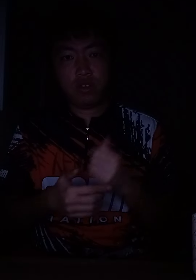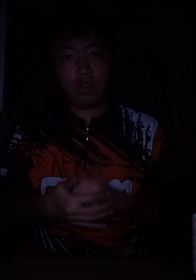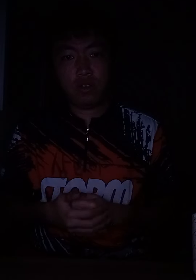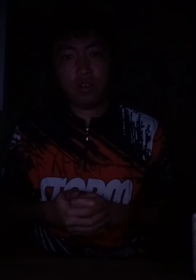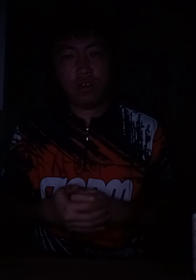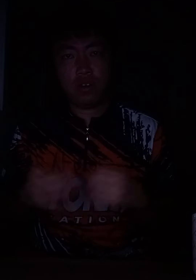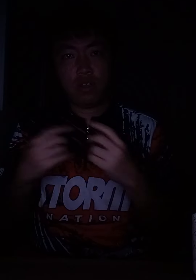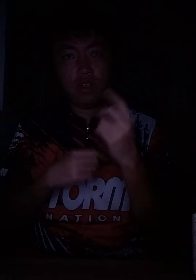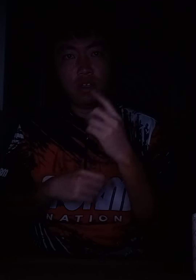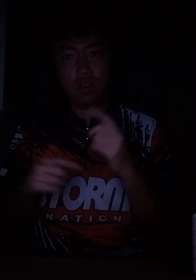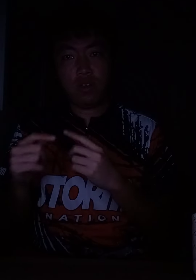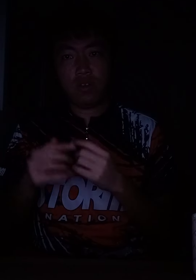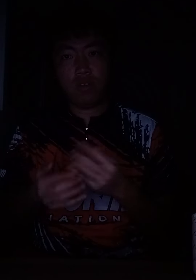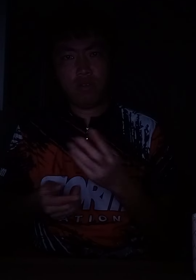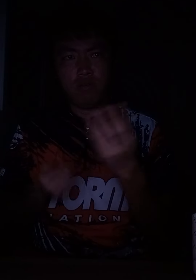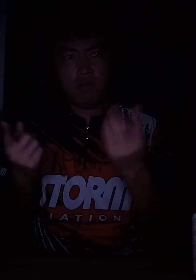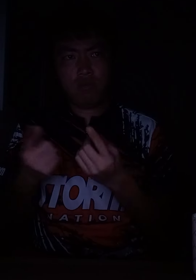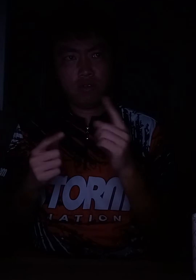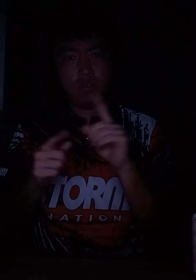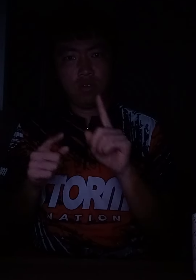네. 얼마나 운행하셨습니까?